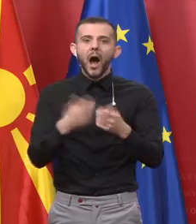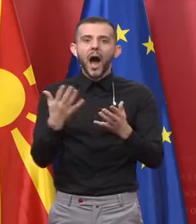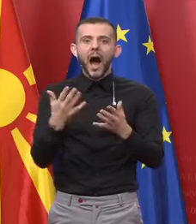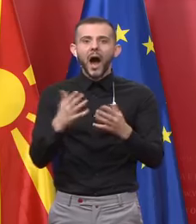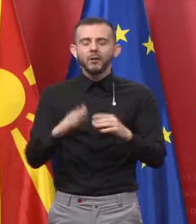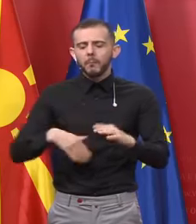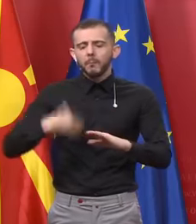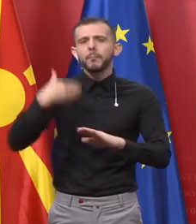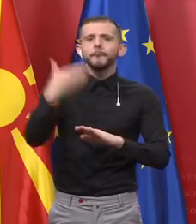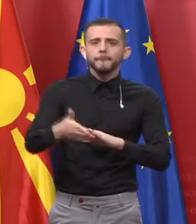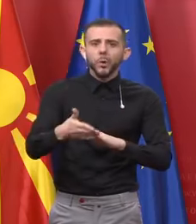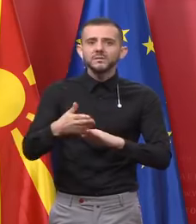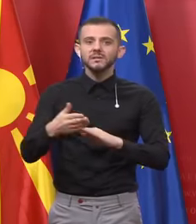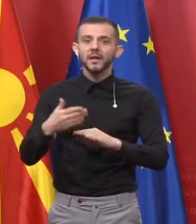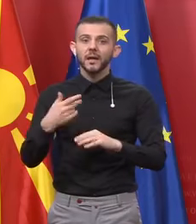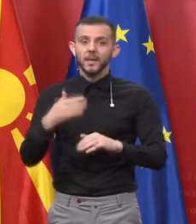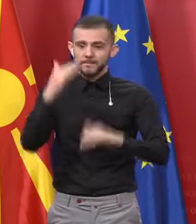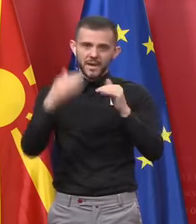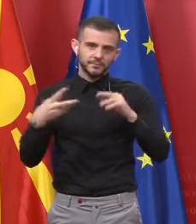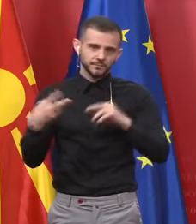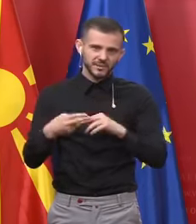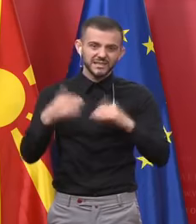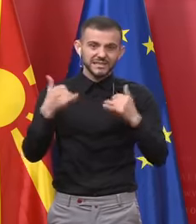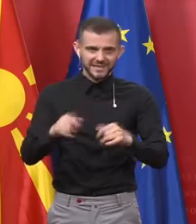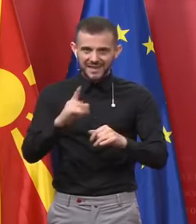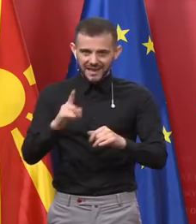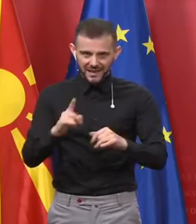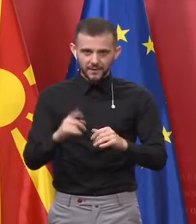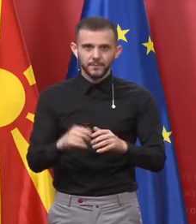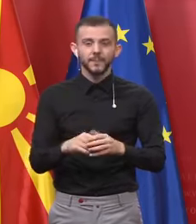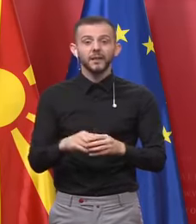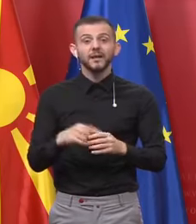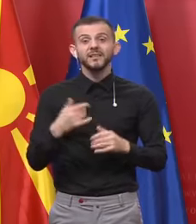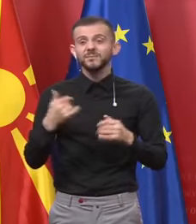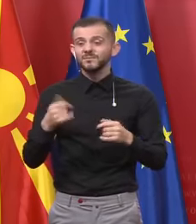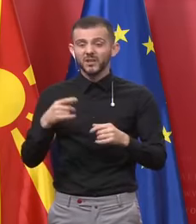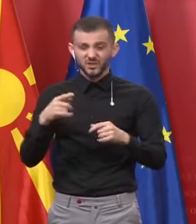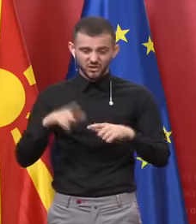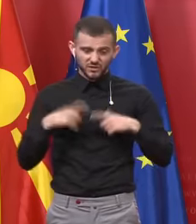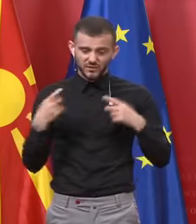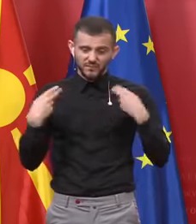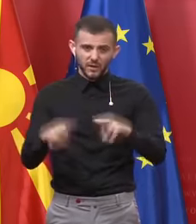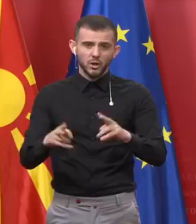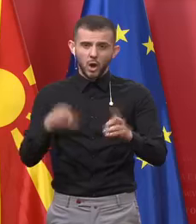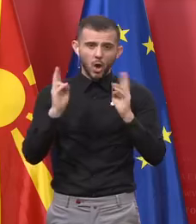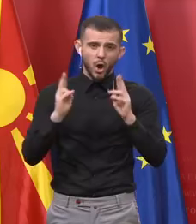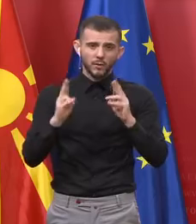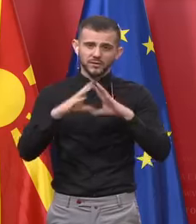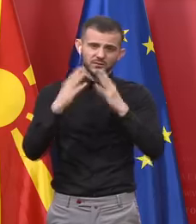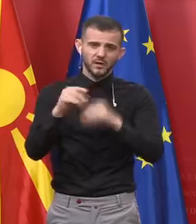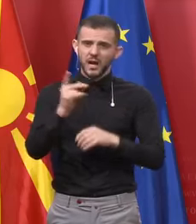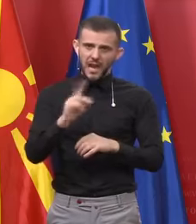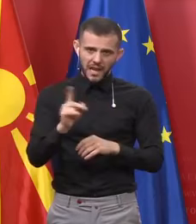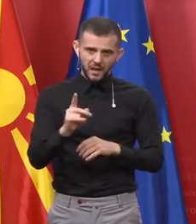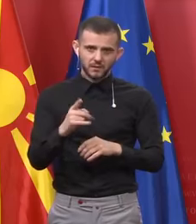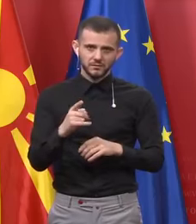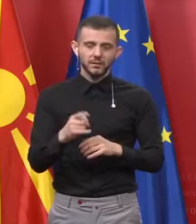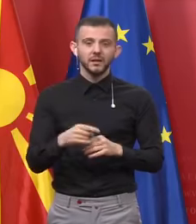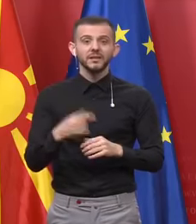овие рестриктивни мерки, заради тоа што сигурно дека нема да може да се врати целосно во нормала. Во таа насока неколку